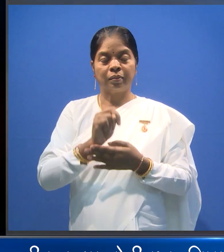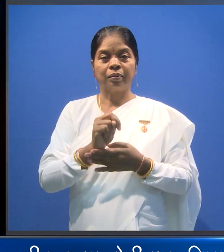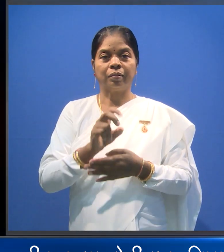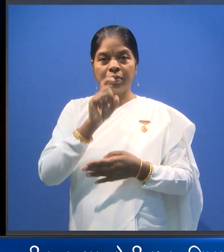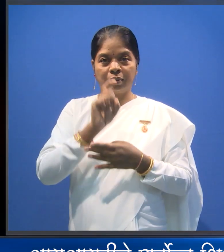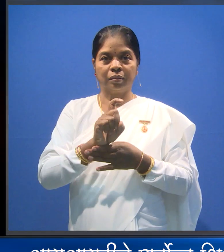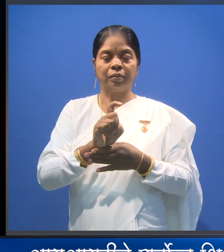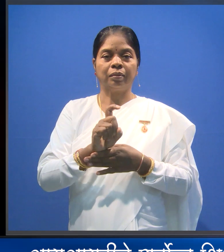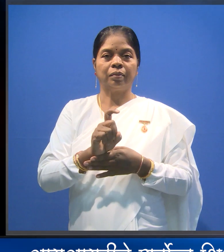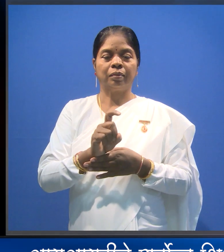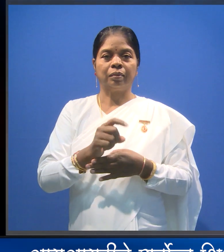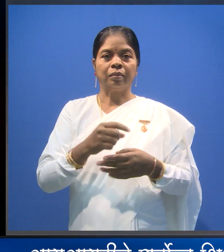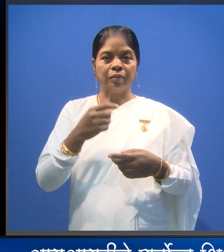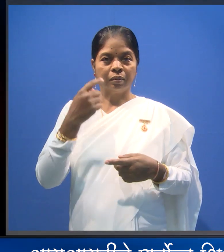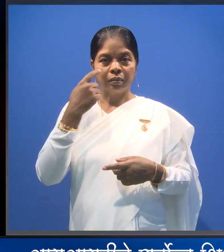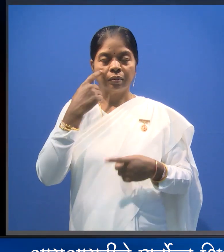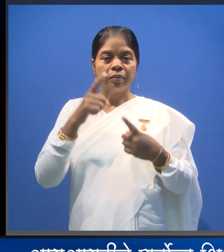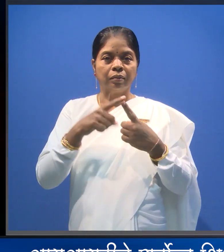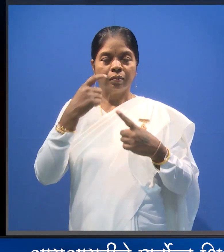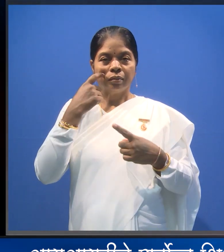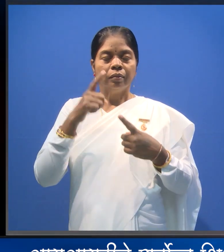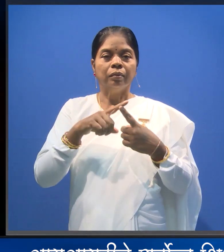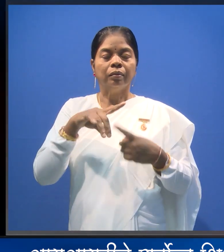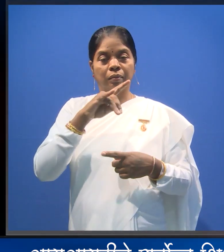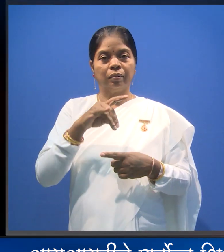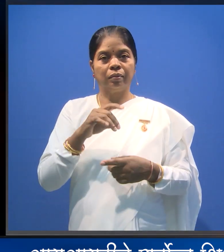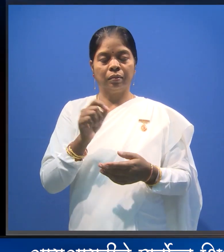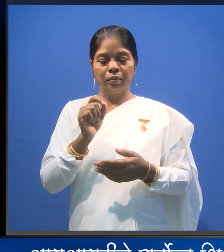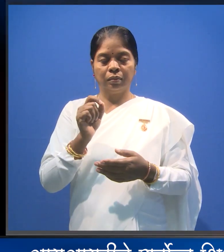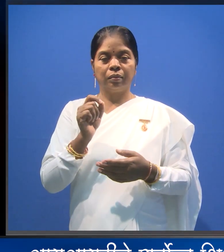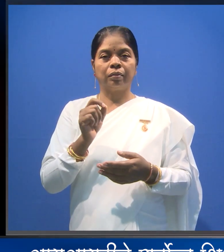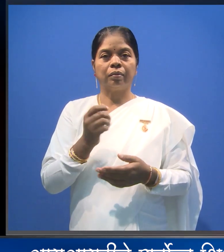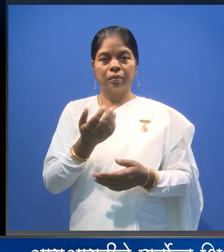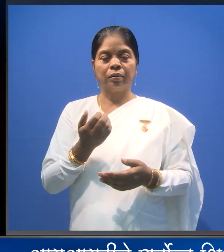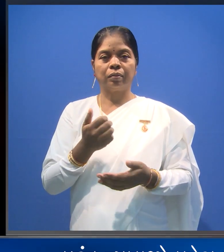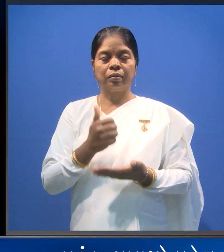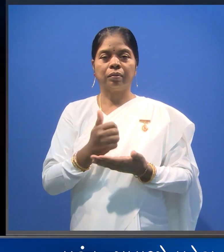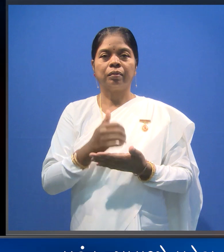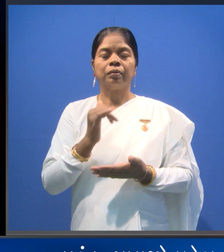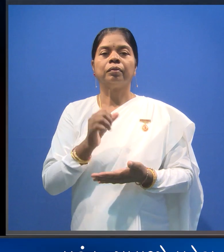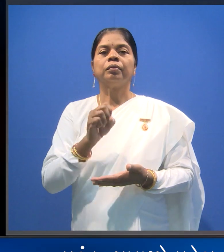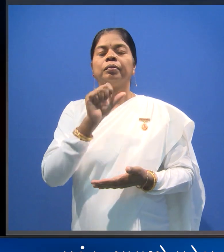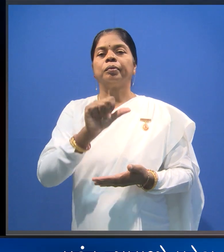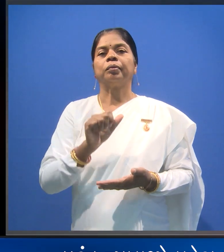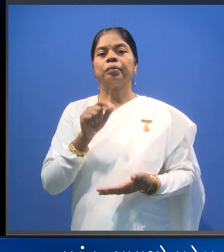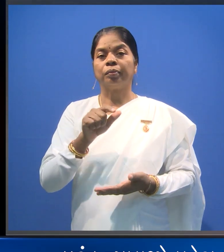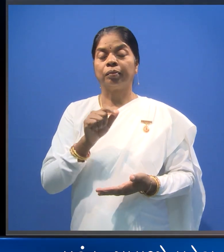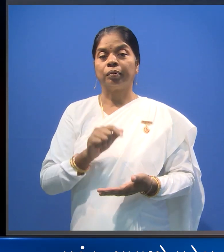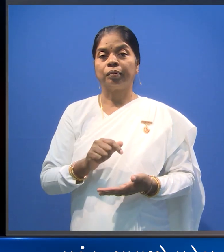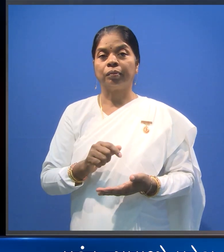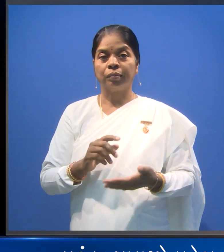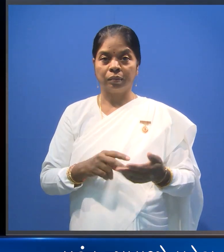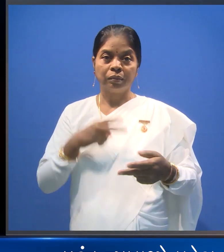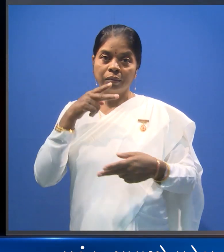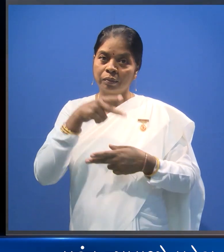बनण्यासाठी IITचे सर्वोच्च शिक्षण घेणे आवश्यक असते, परंतु त्यामध्ये